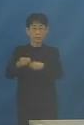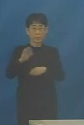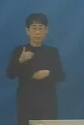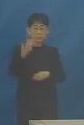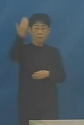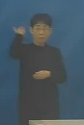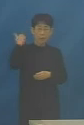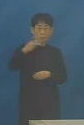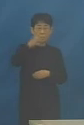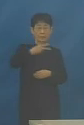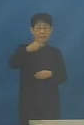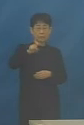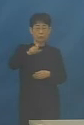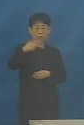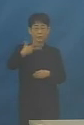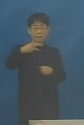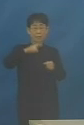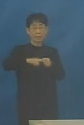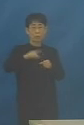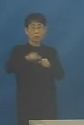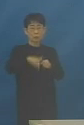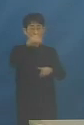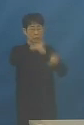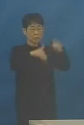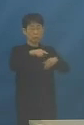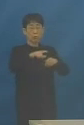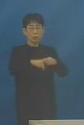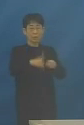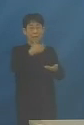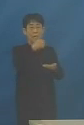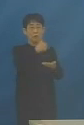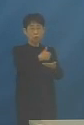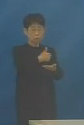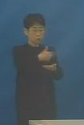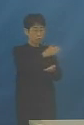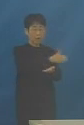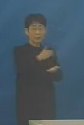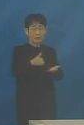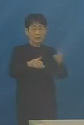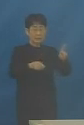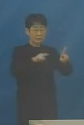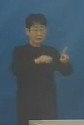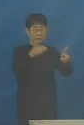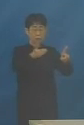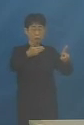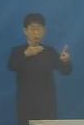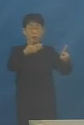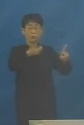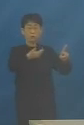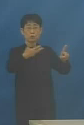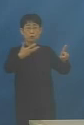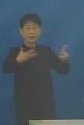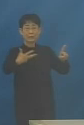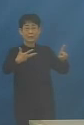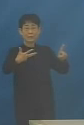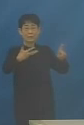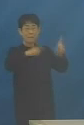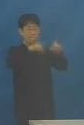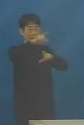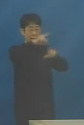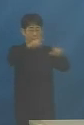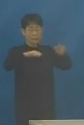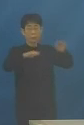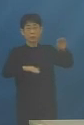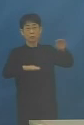2010内の選挙はその区割り変更によってその1.98 by格差が8まあこれええ